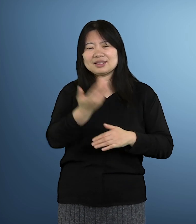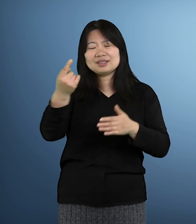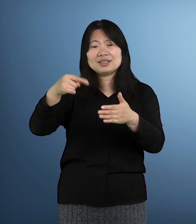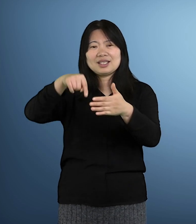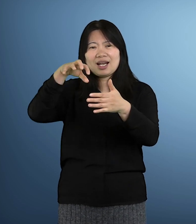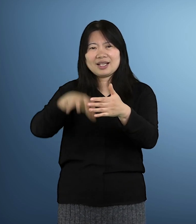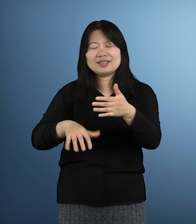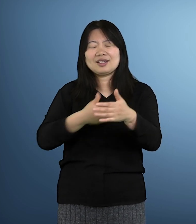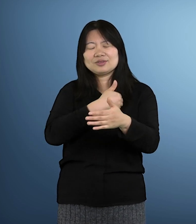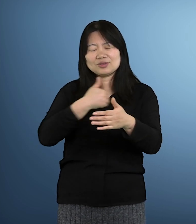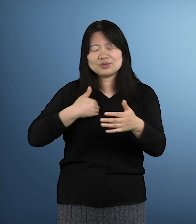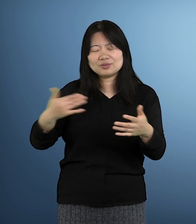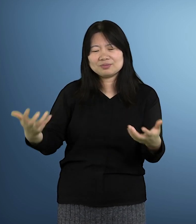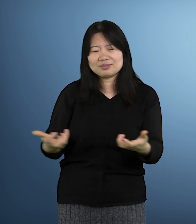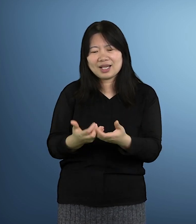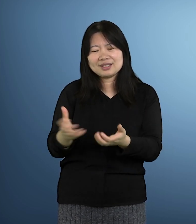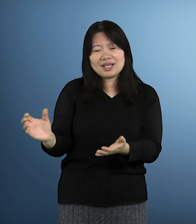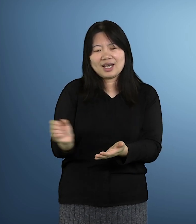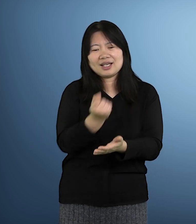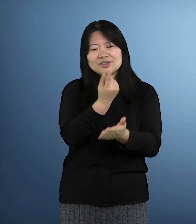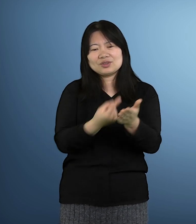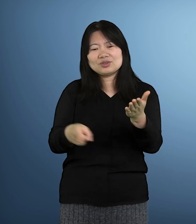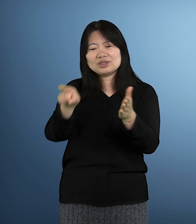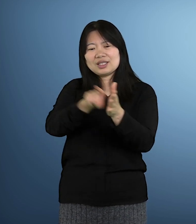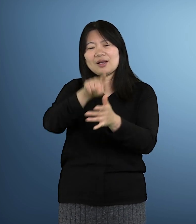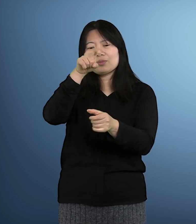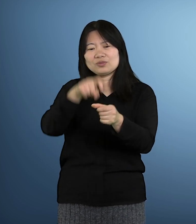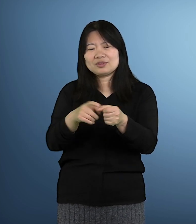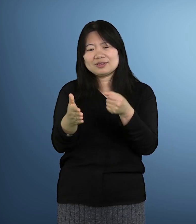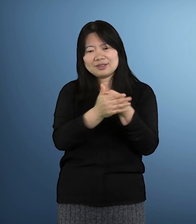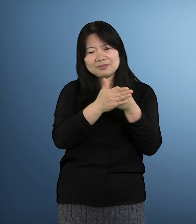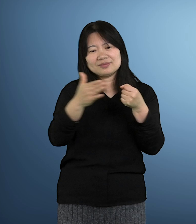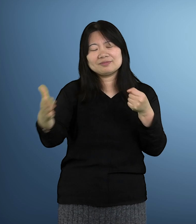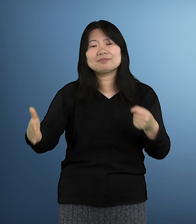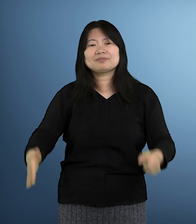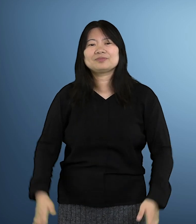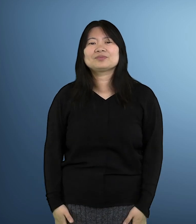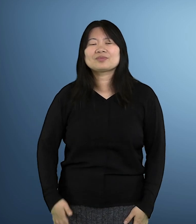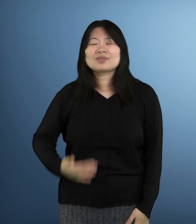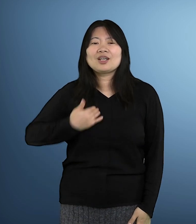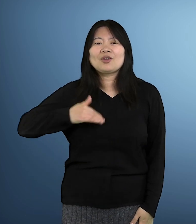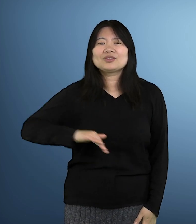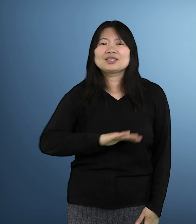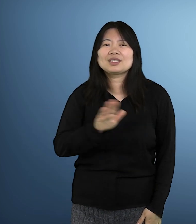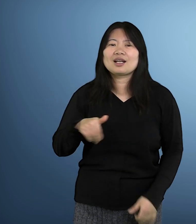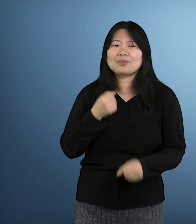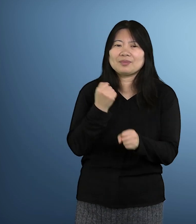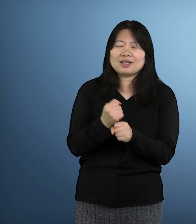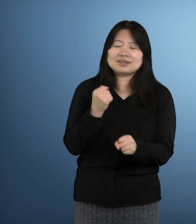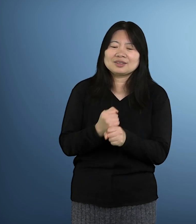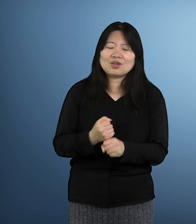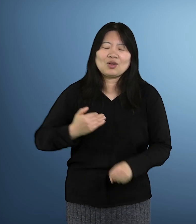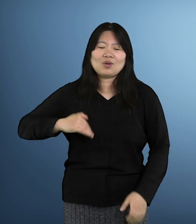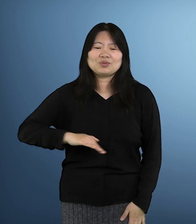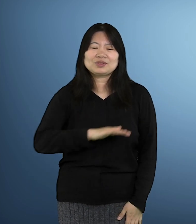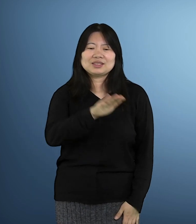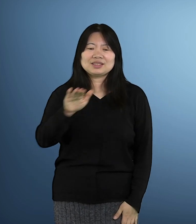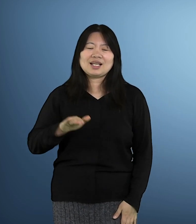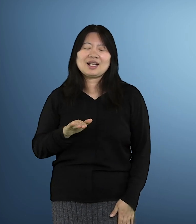안에 충만히 가지게 하려 함이니라. 우리가 생성하고